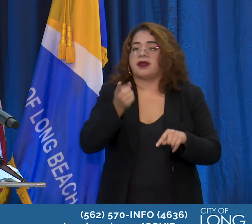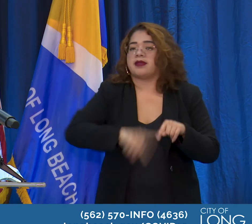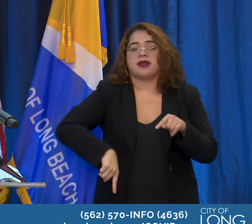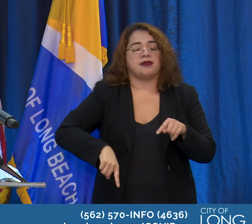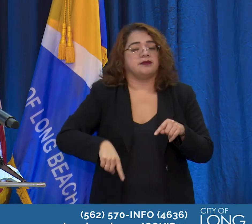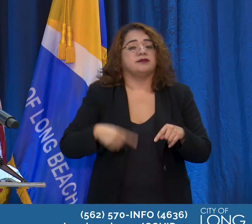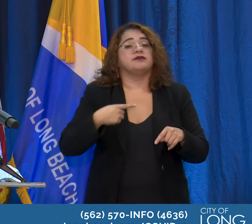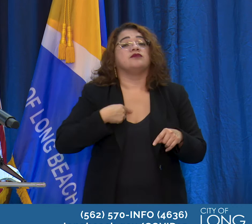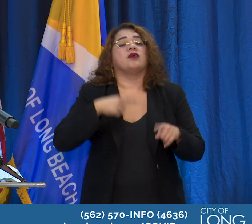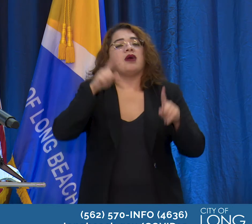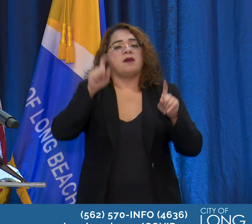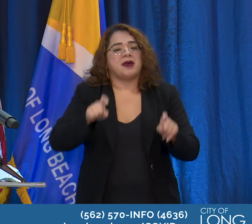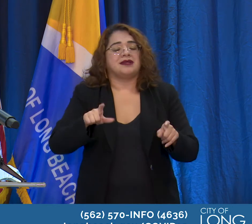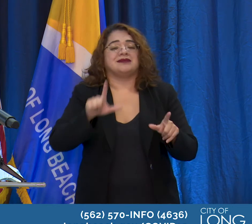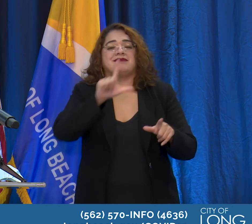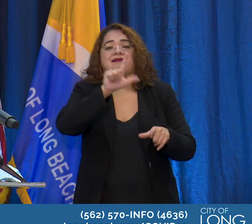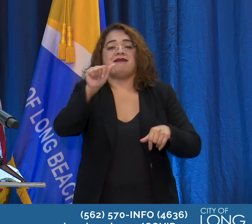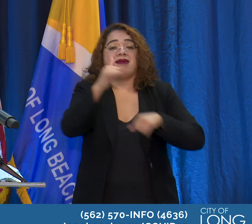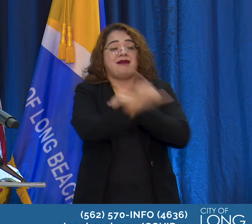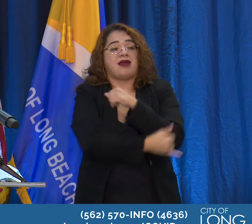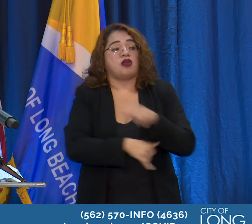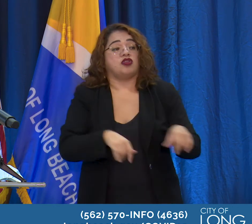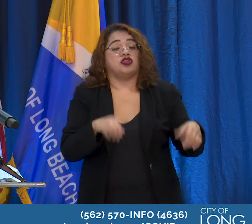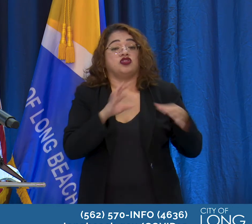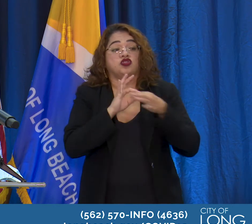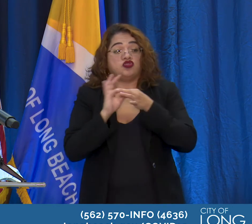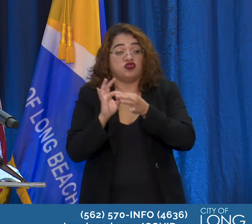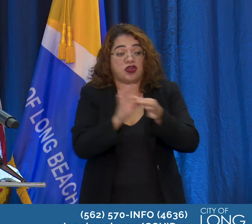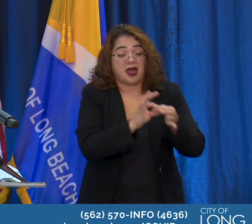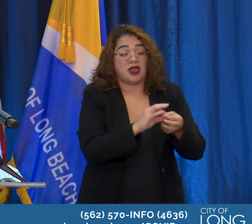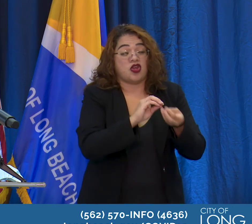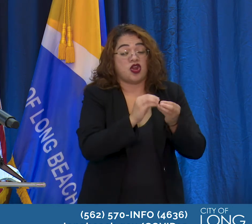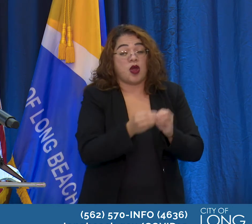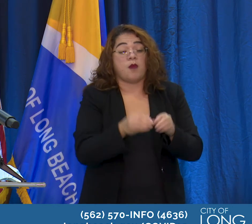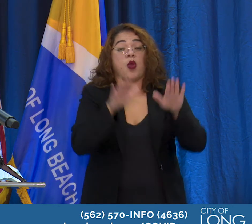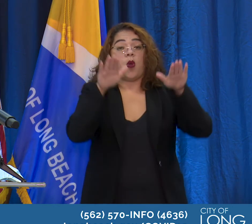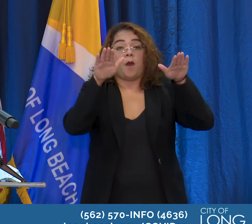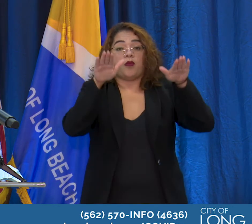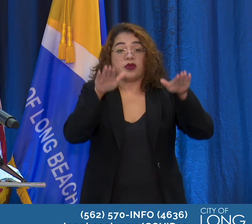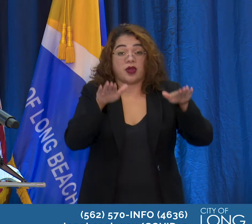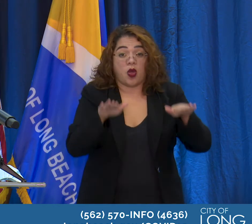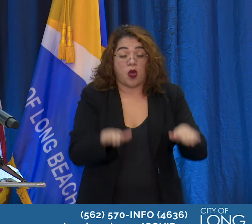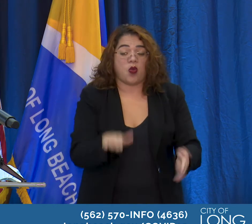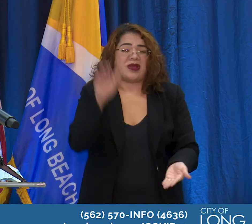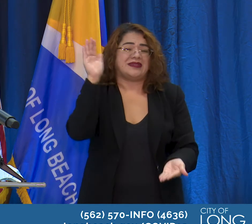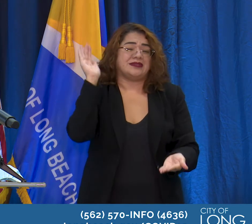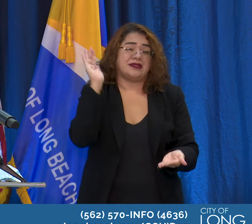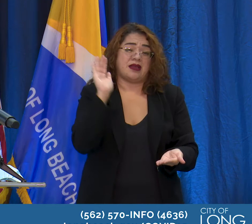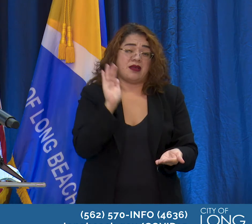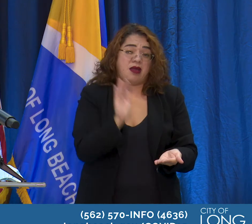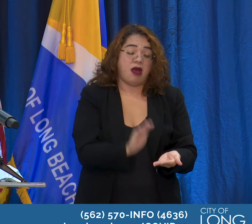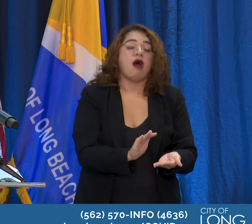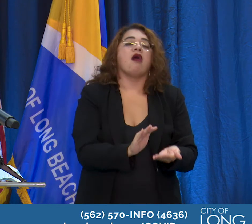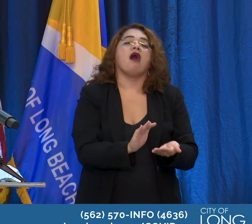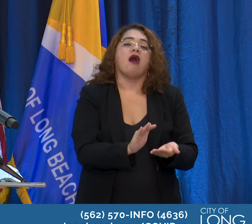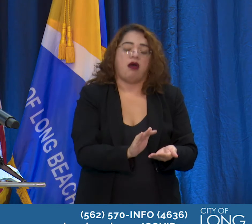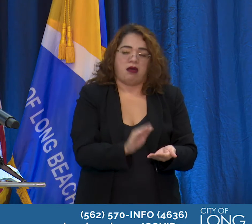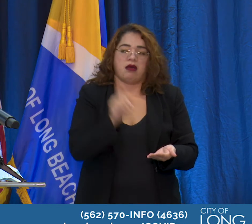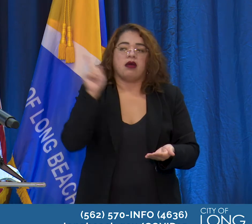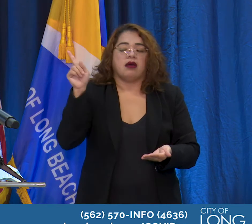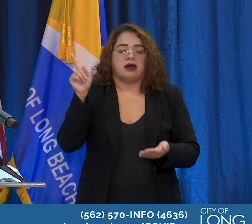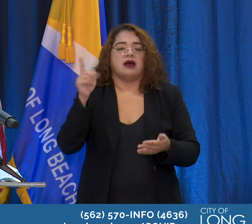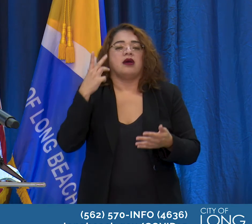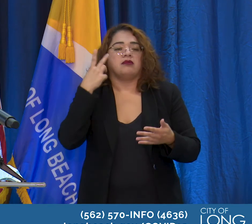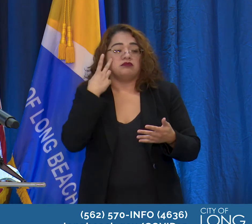números como un condado, el condado de Los Ángeles, para calificar, para bajar al próximo nivel y reabrir